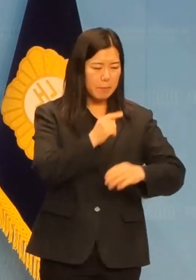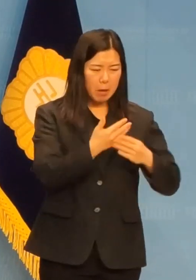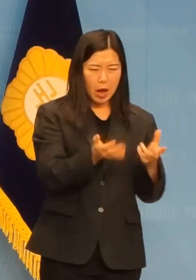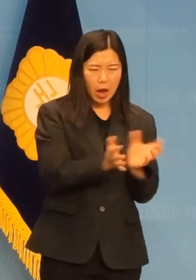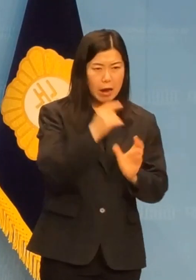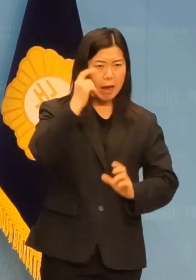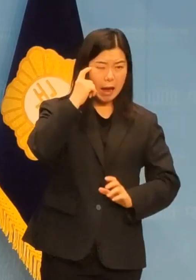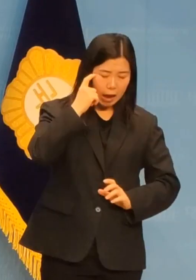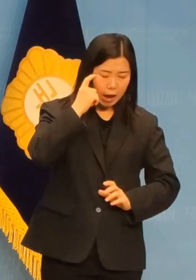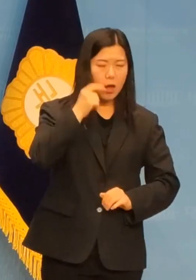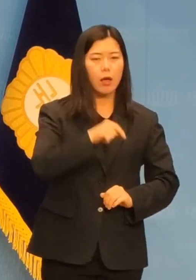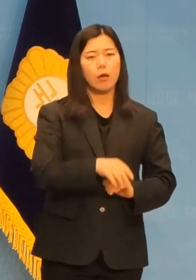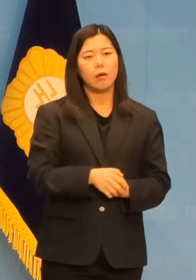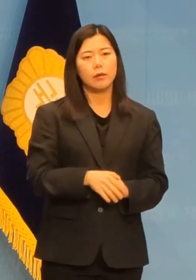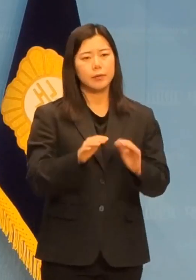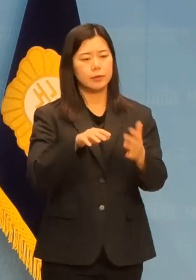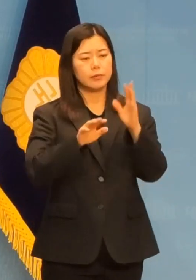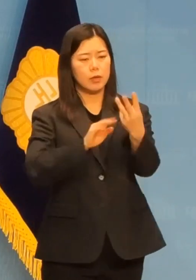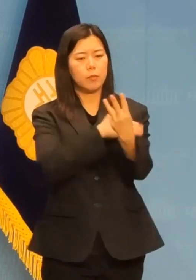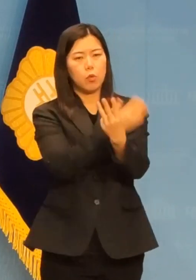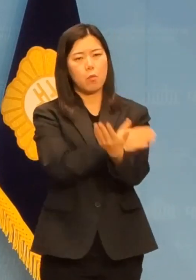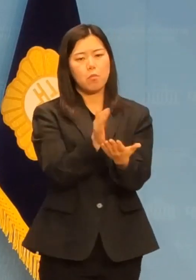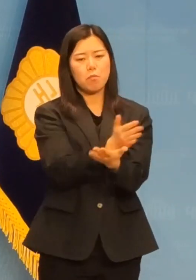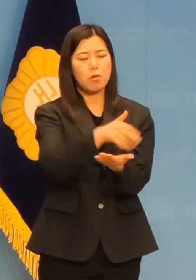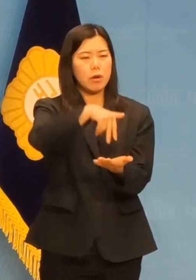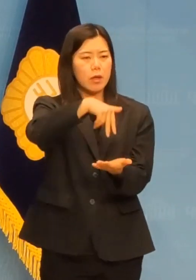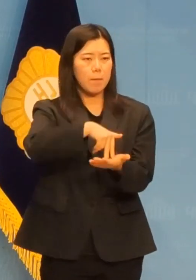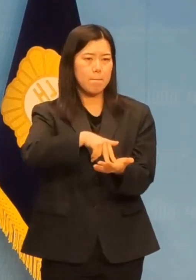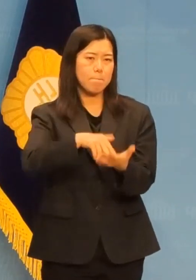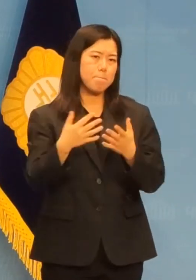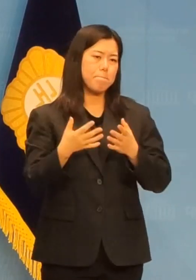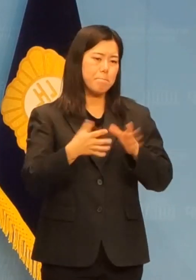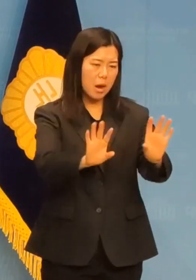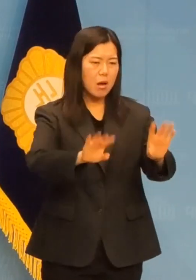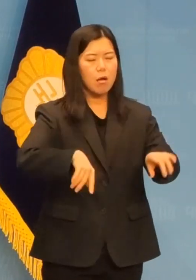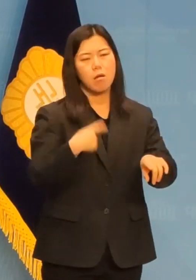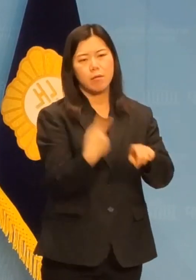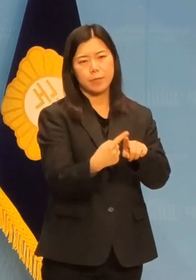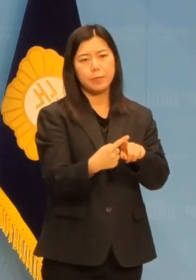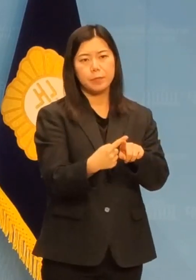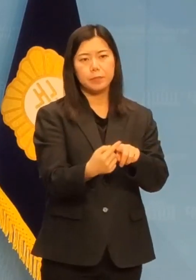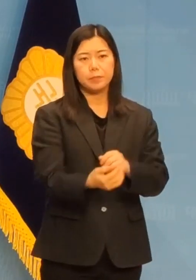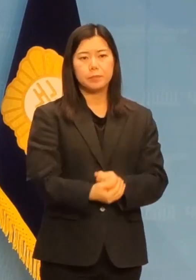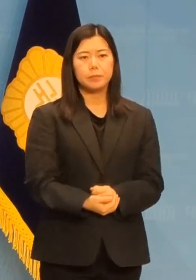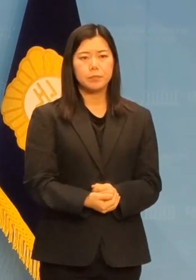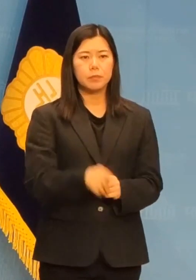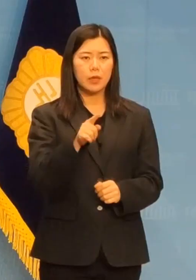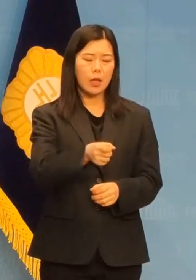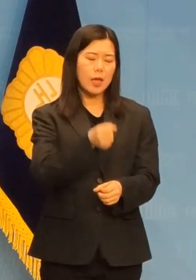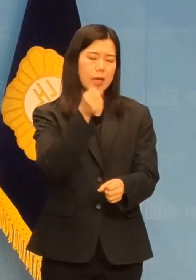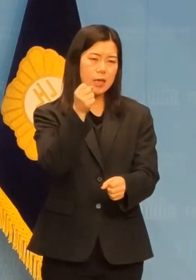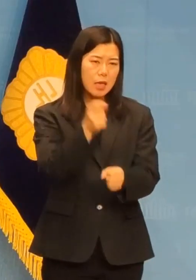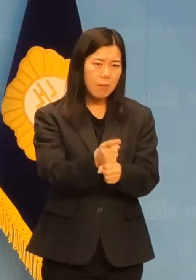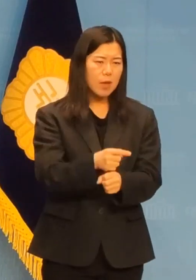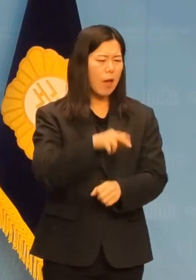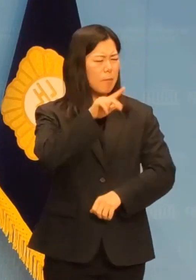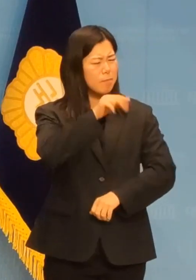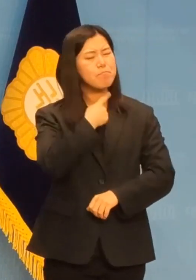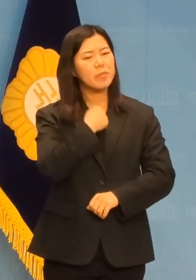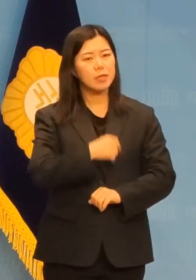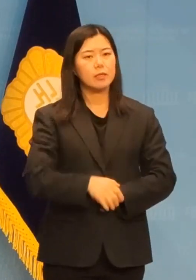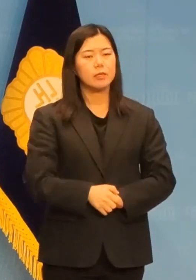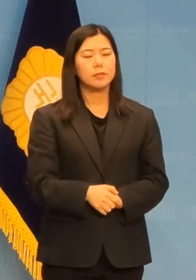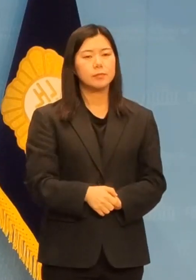발상 자체가 삼권 분립을 파괴하는 독재적 발상이라는 점은 이미 수차례 지적돼